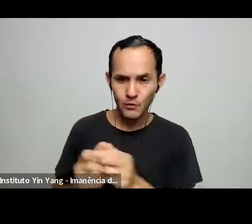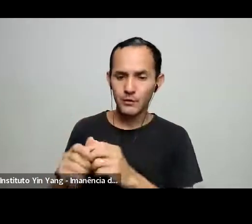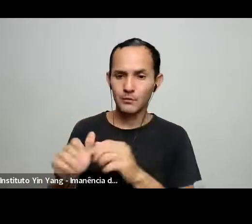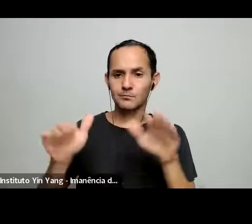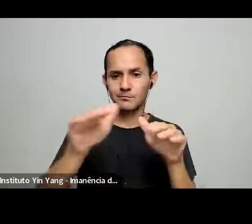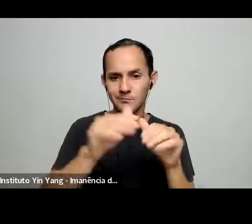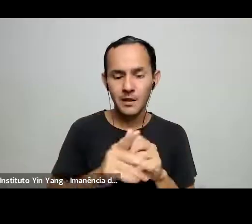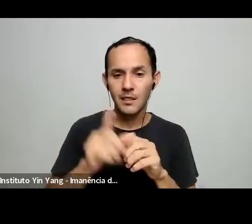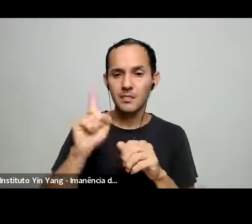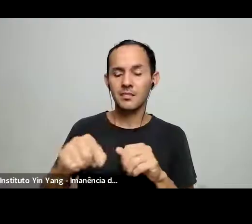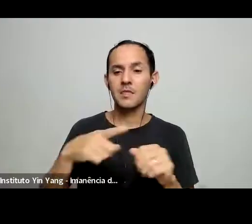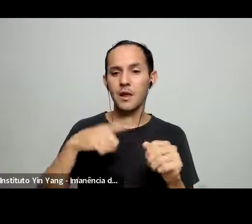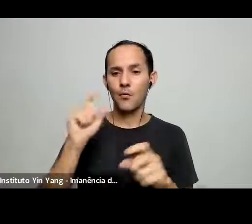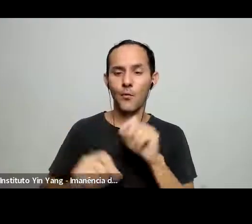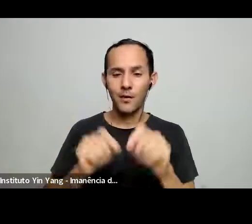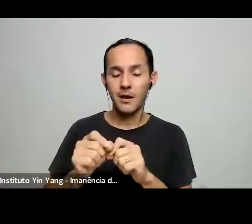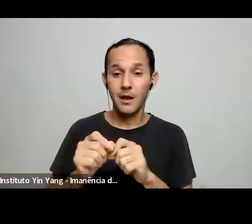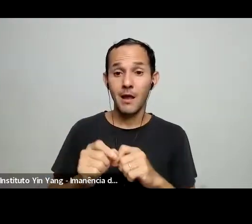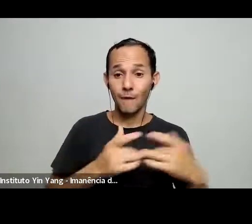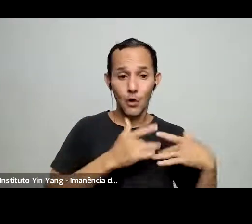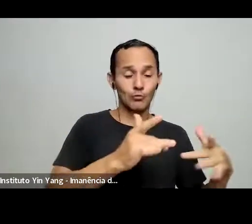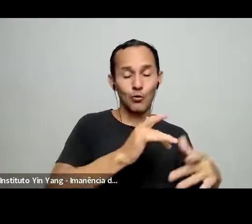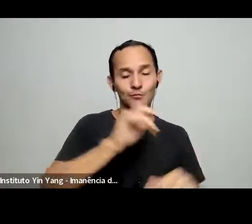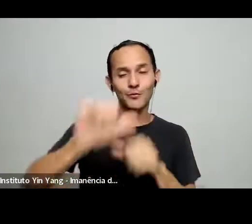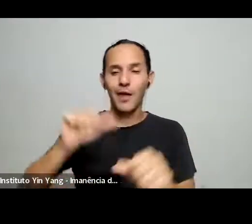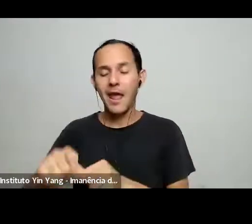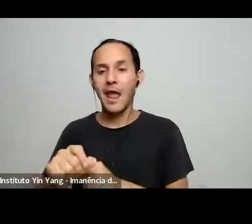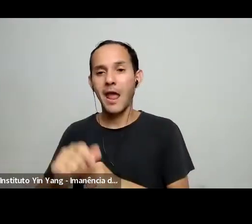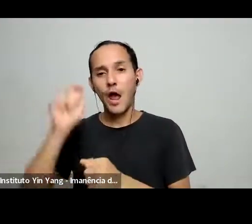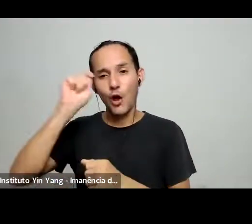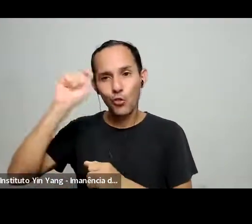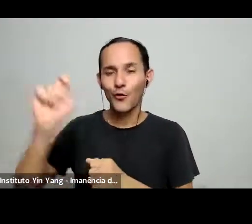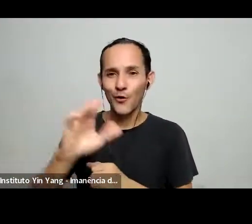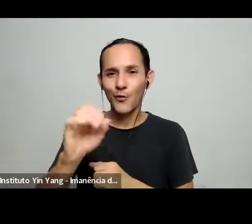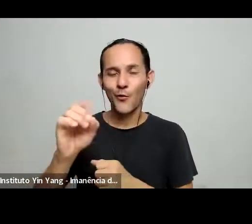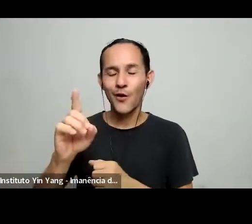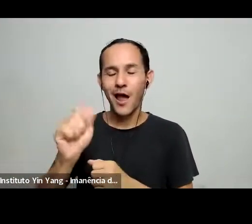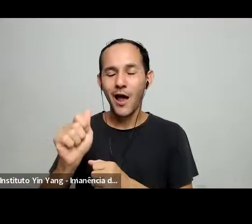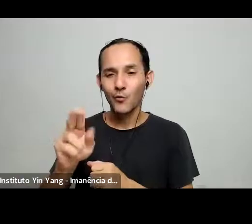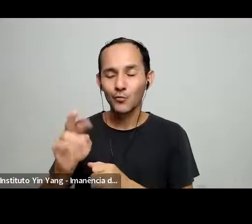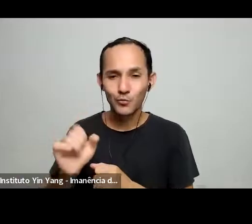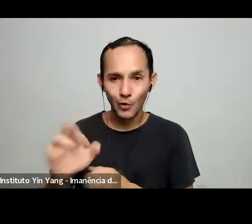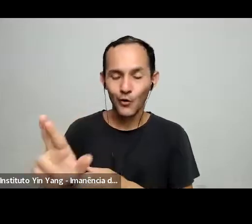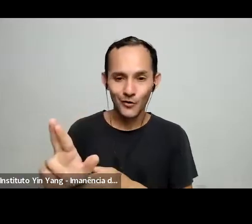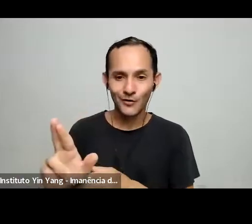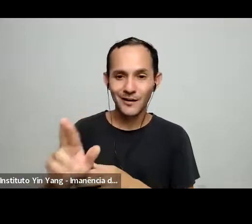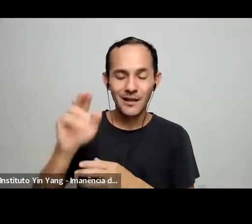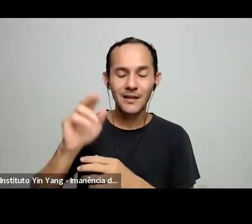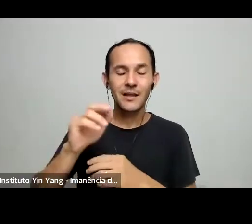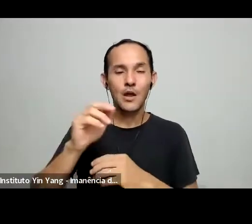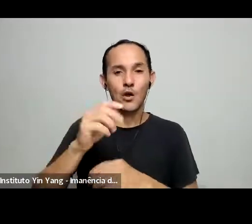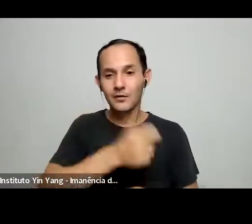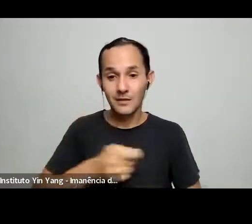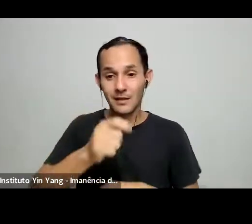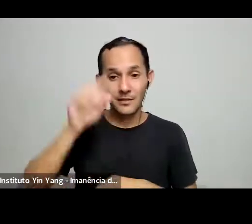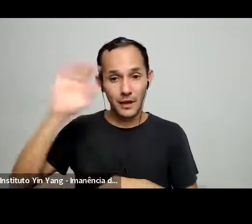passaram a ser coautores da obra Constelação Familiar, é, Teoria,